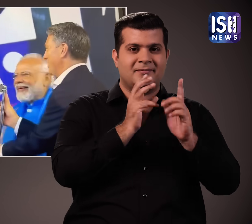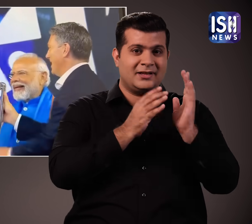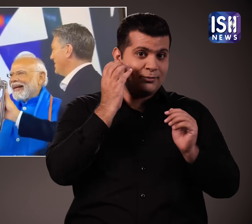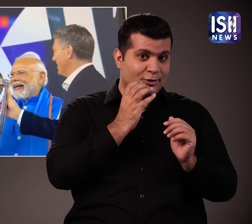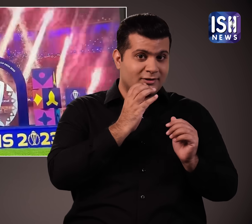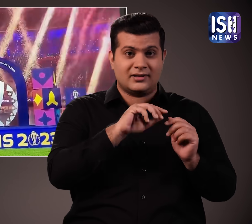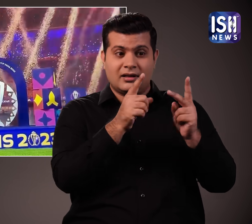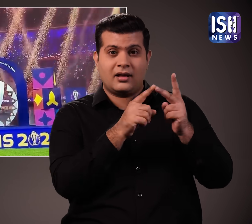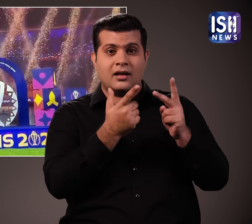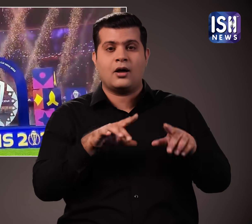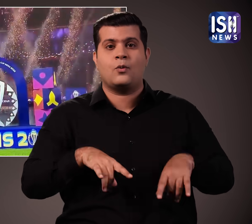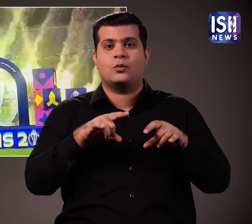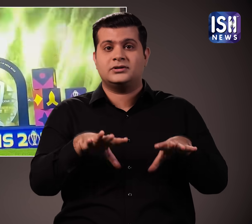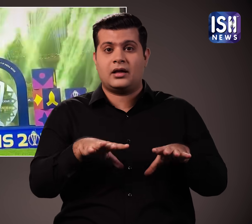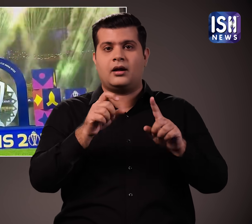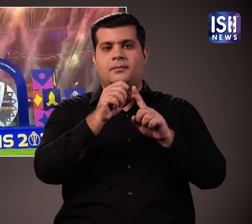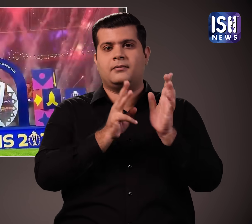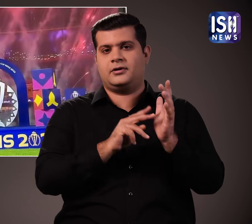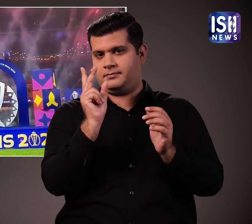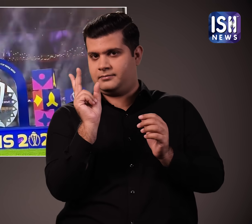कप्तान पैट कमेंज को विश्वकप ट्रोफी सौप रहे है